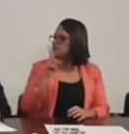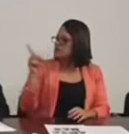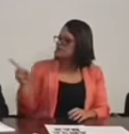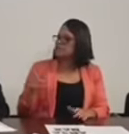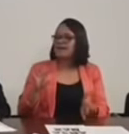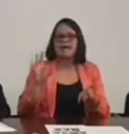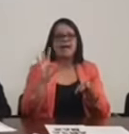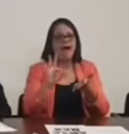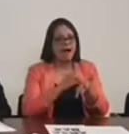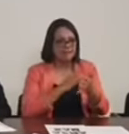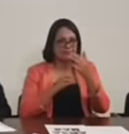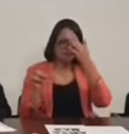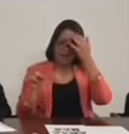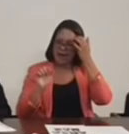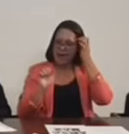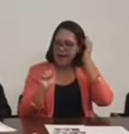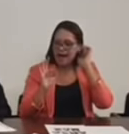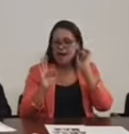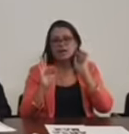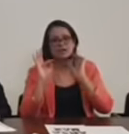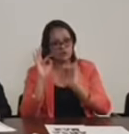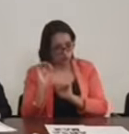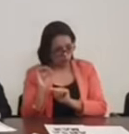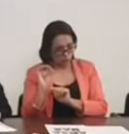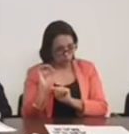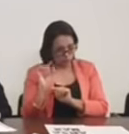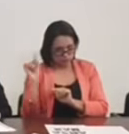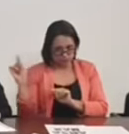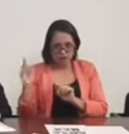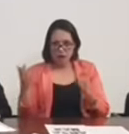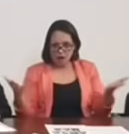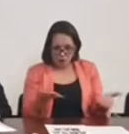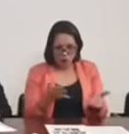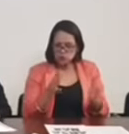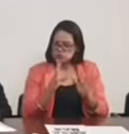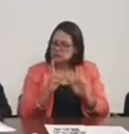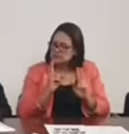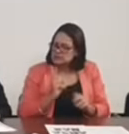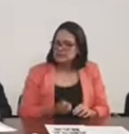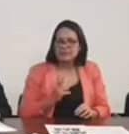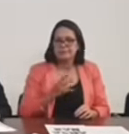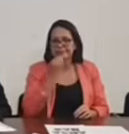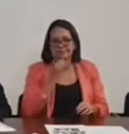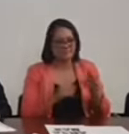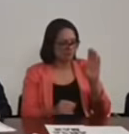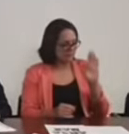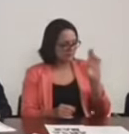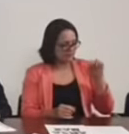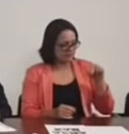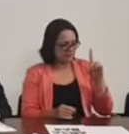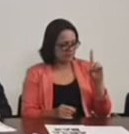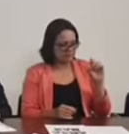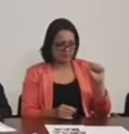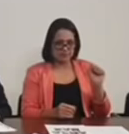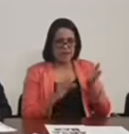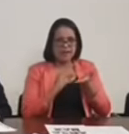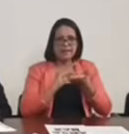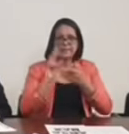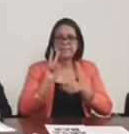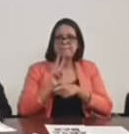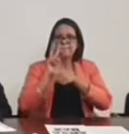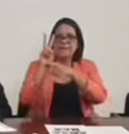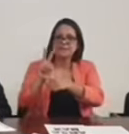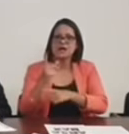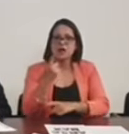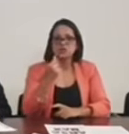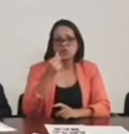um ato. A partir desse ato, todas as vezes, por exemplo, o BNDES vai emprestar um dinheiro para Cuba,